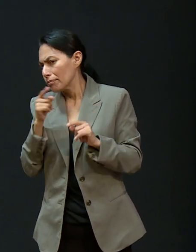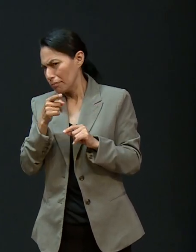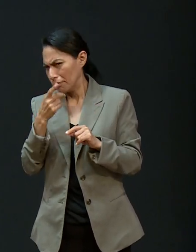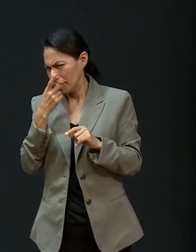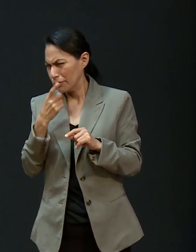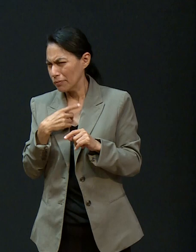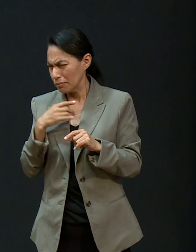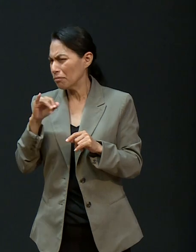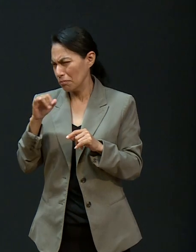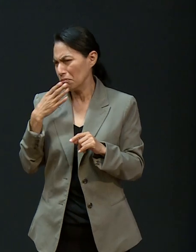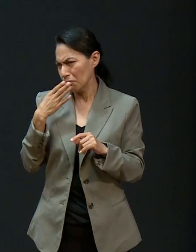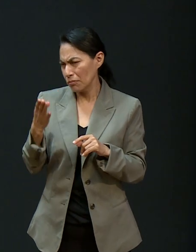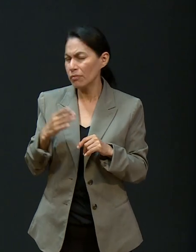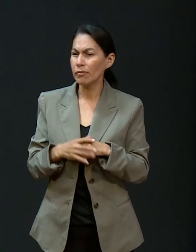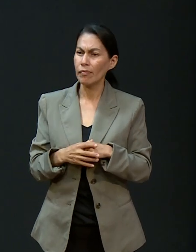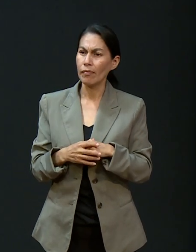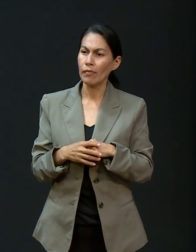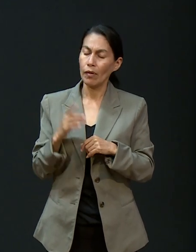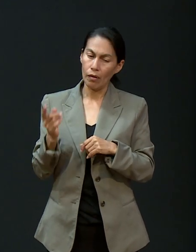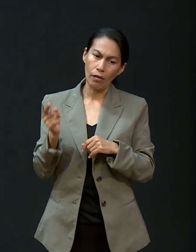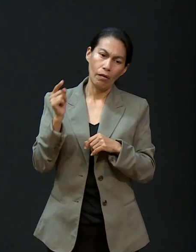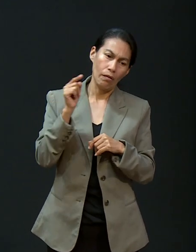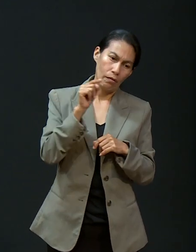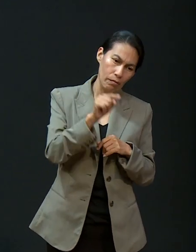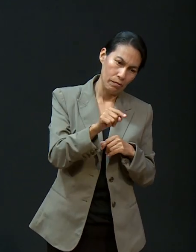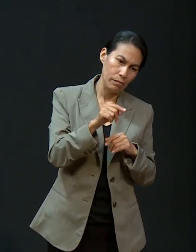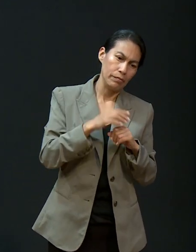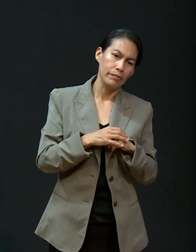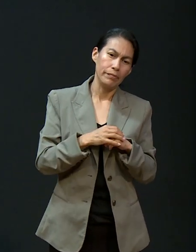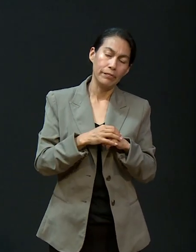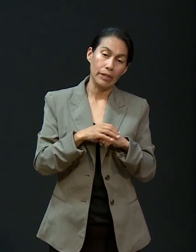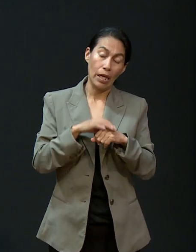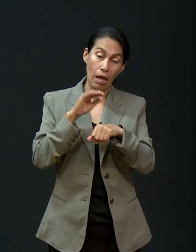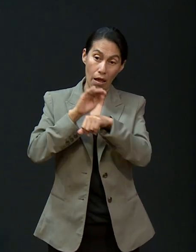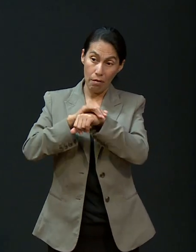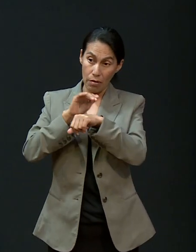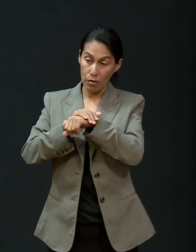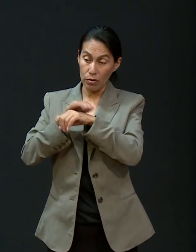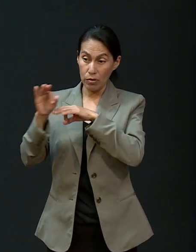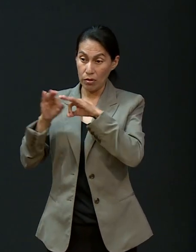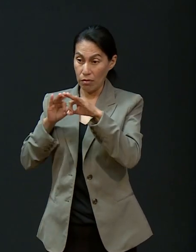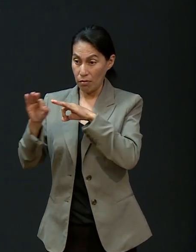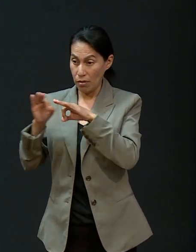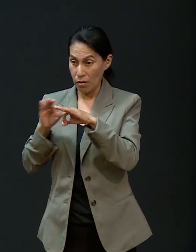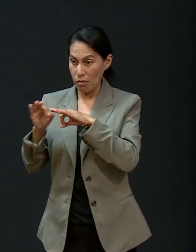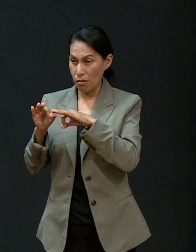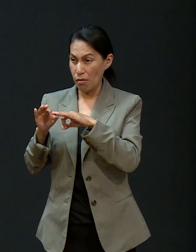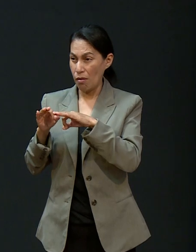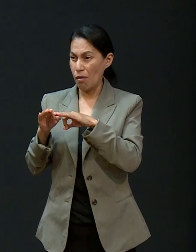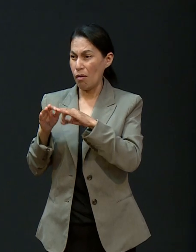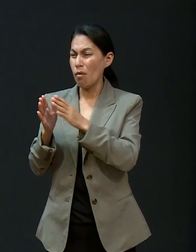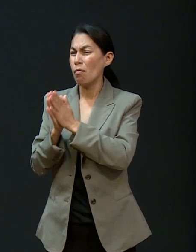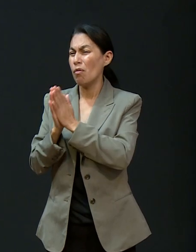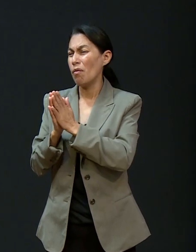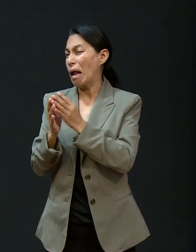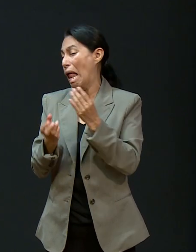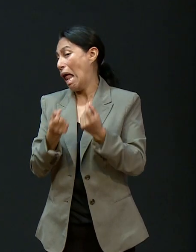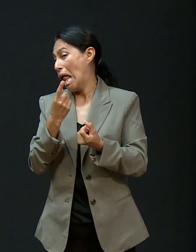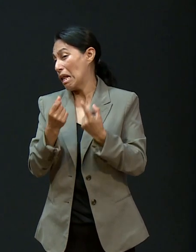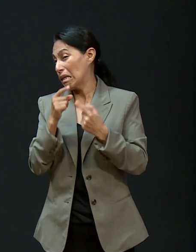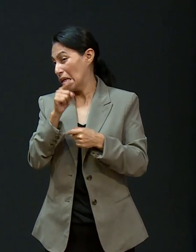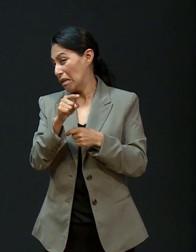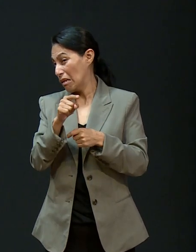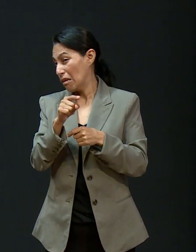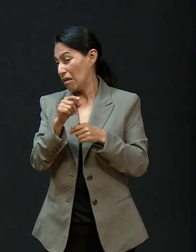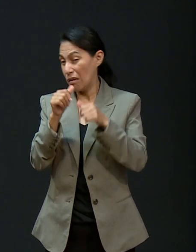de nuevo él. Y él me dijo, ok, va. Llego y marco a mis colegas de trabajo y pregunto